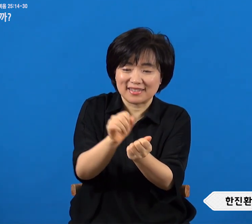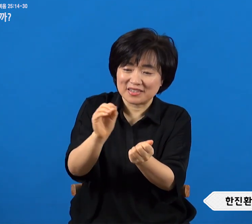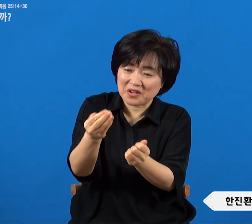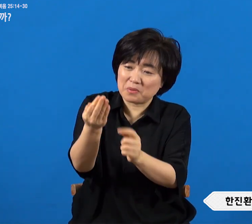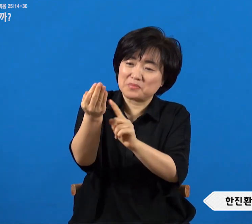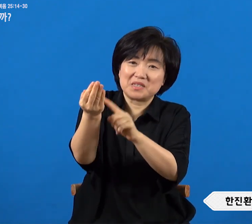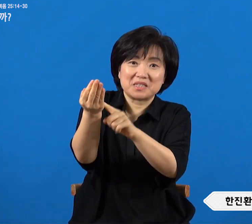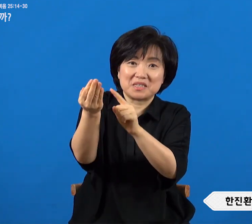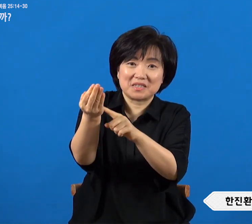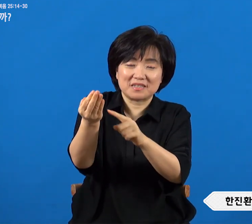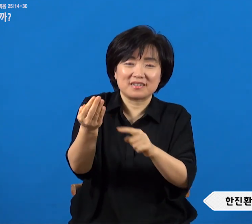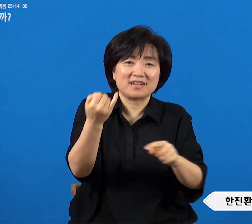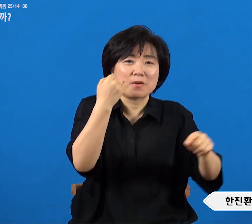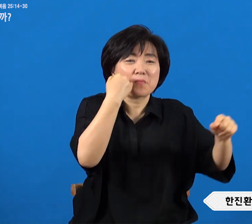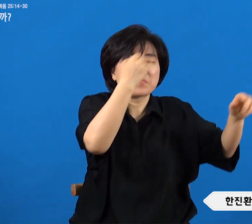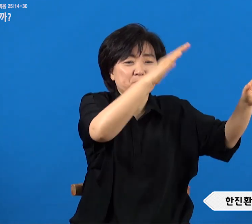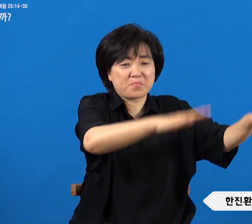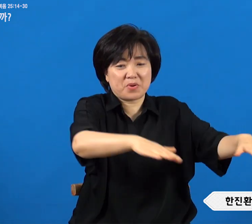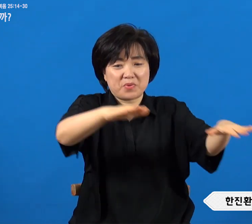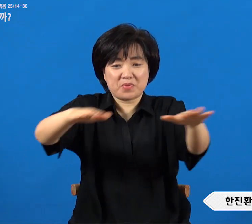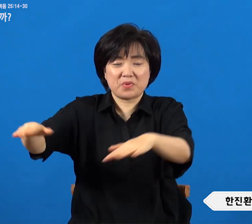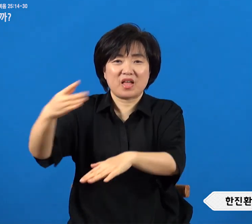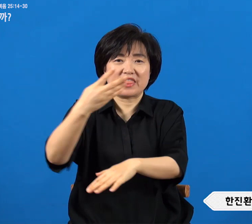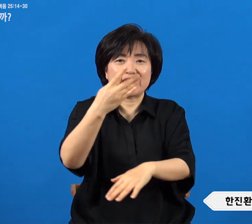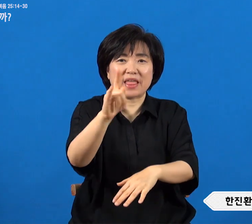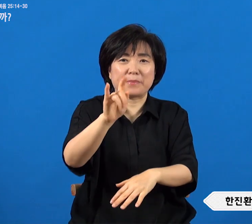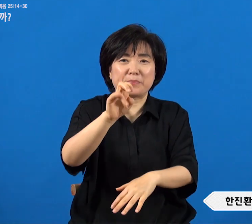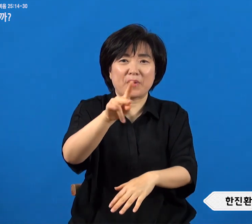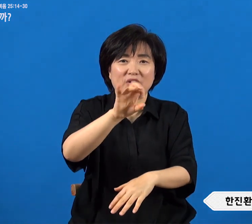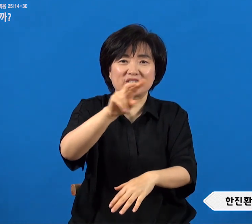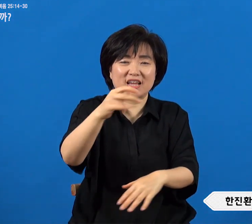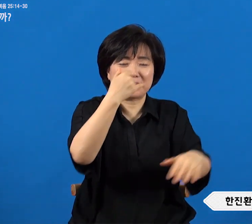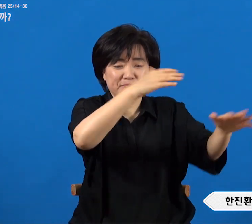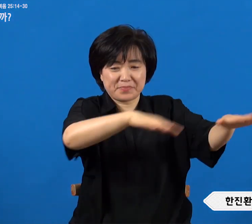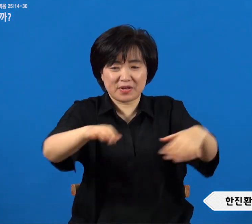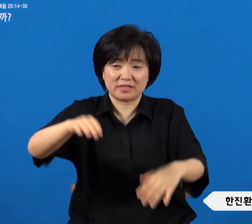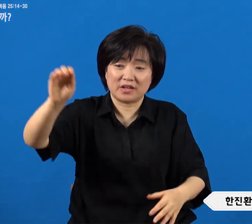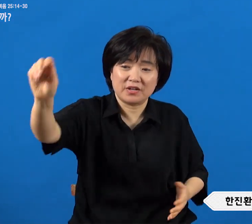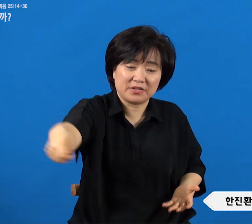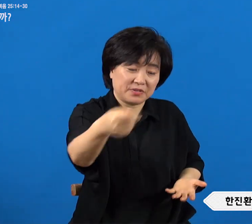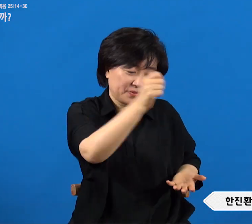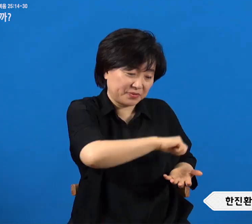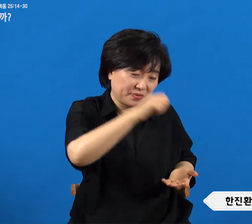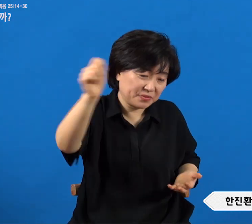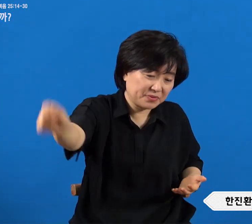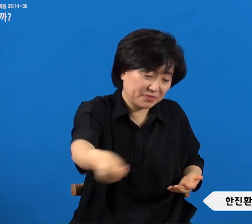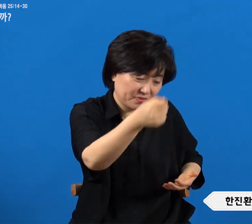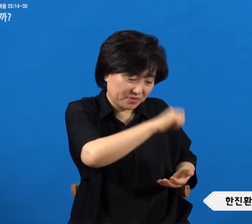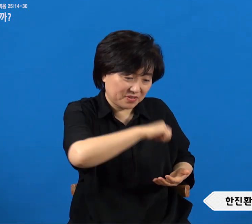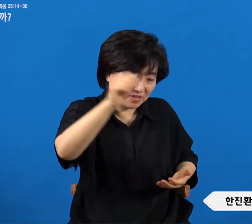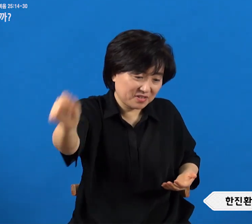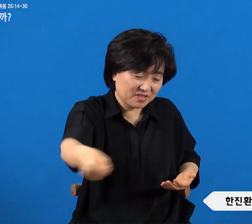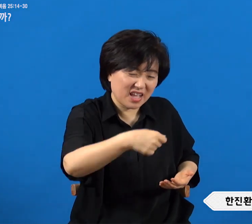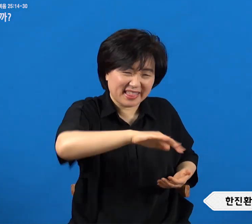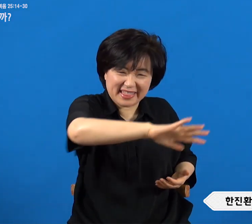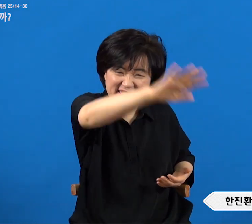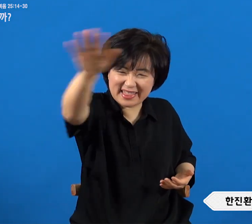태평양 바닷물을 하루에 한 번씩 떠낸다면 저 바닷물 다 퍼내기까지 얼마나